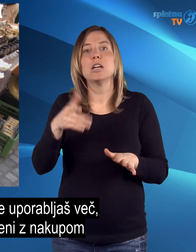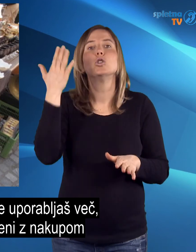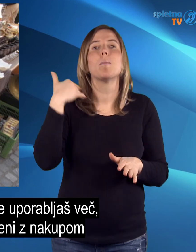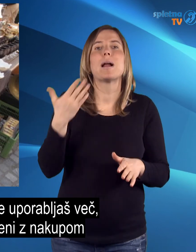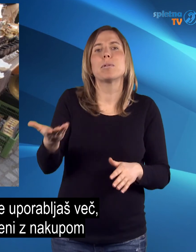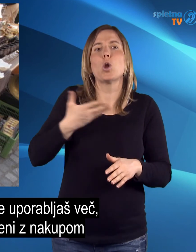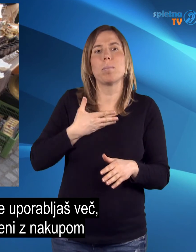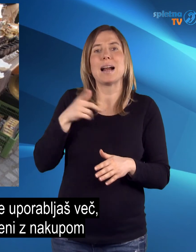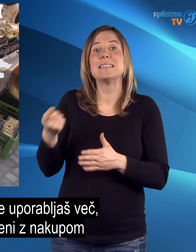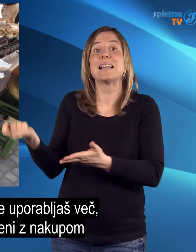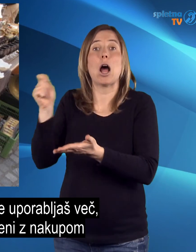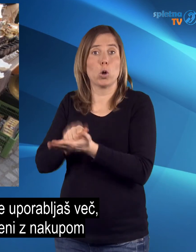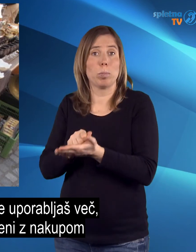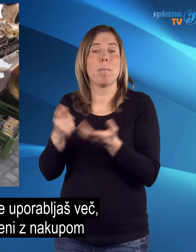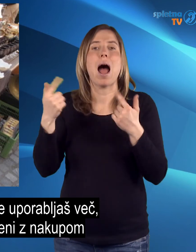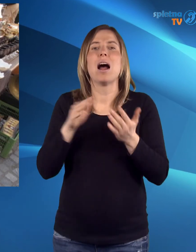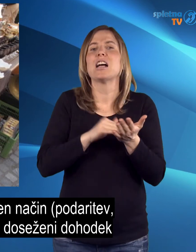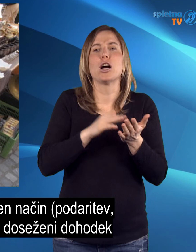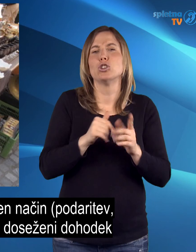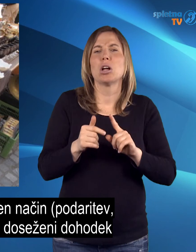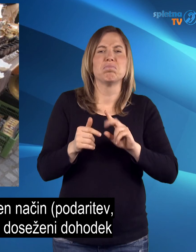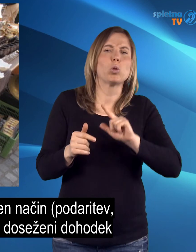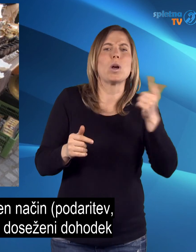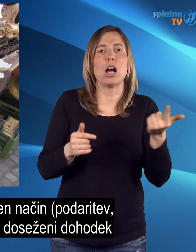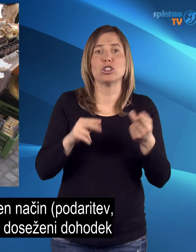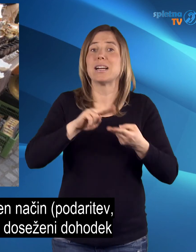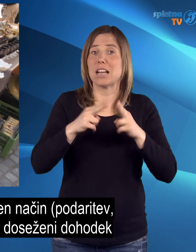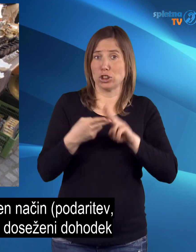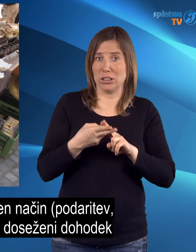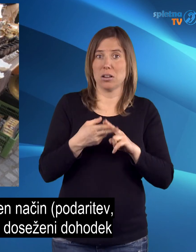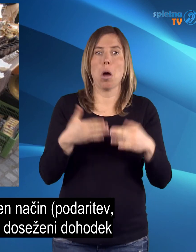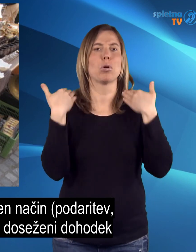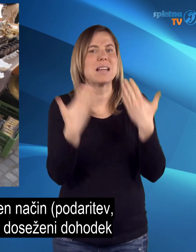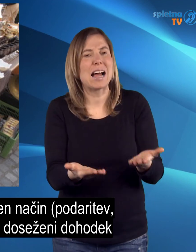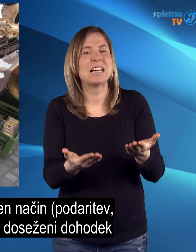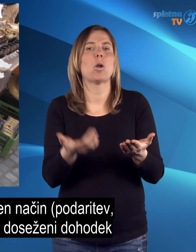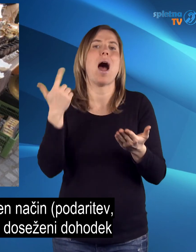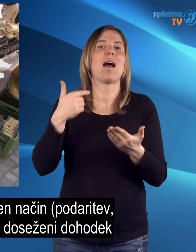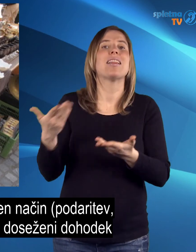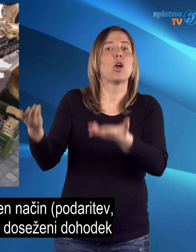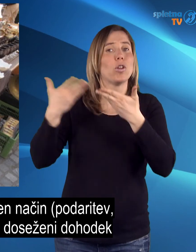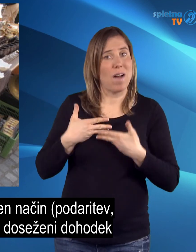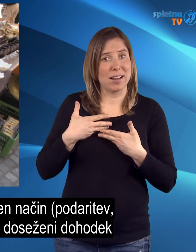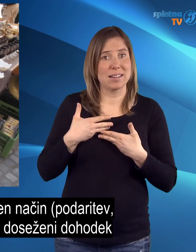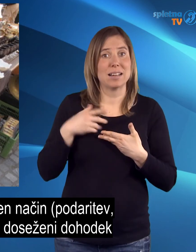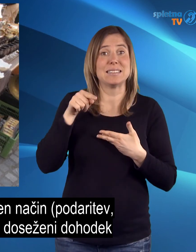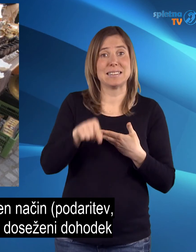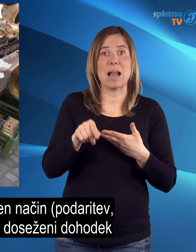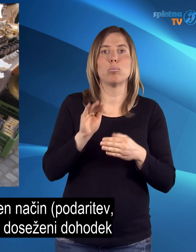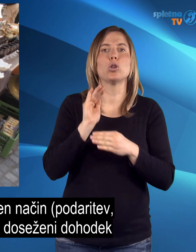pridobljeni z nakupom ali na kakšen drugačen način, podaritev, dedovanje, se s tem doseženi dohodek